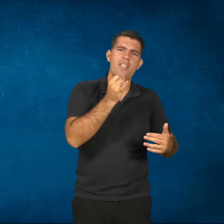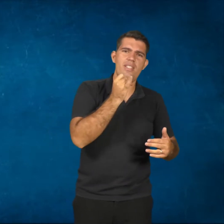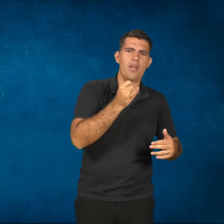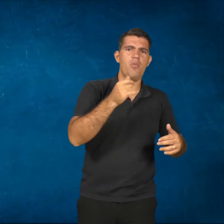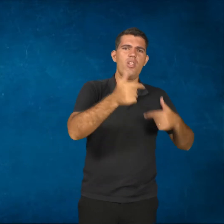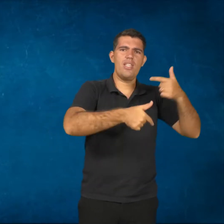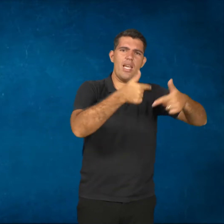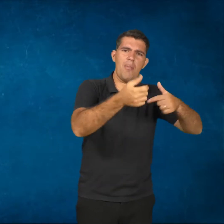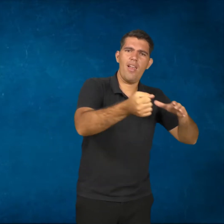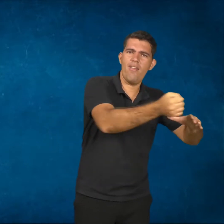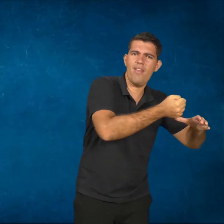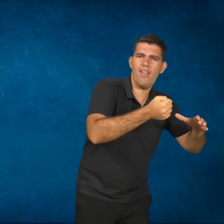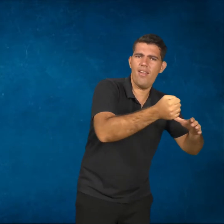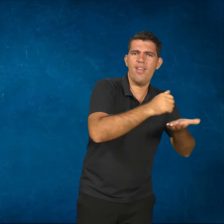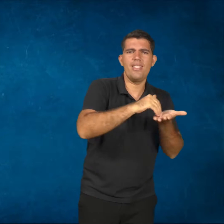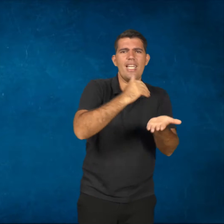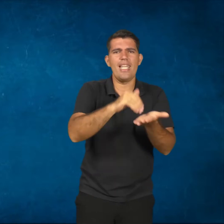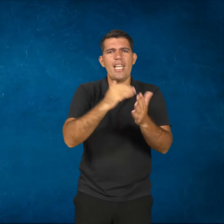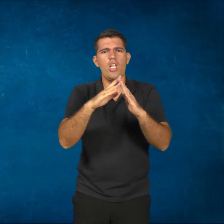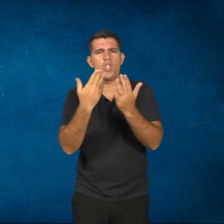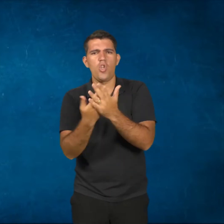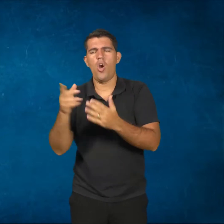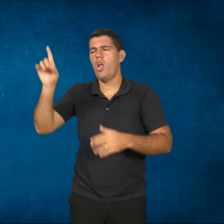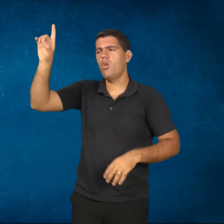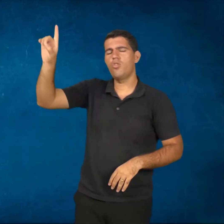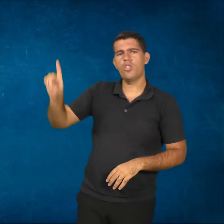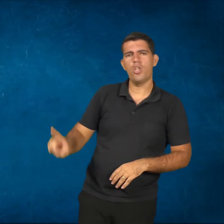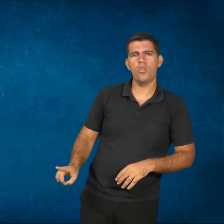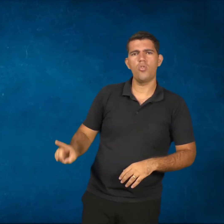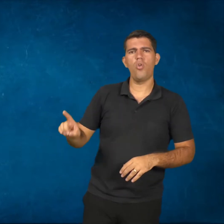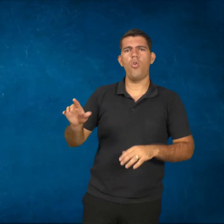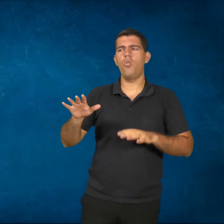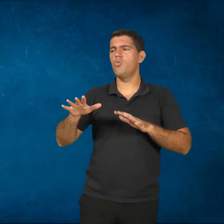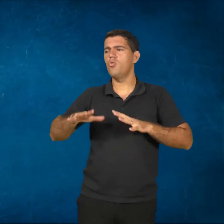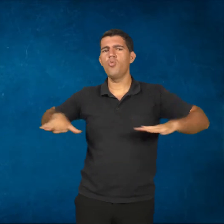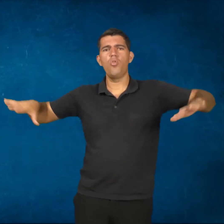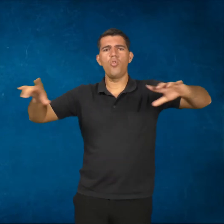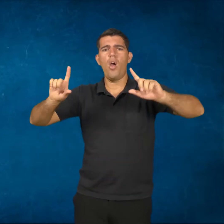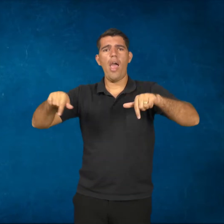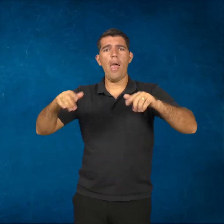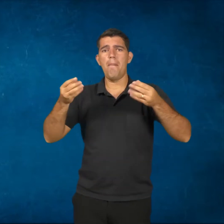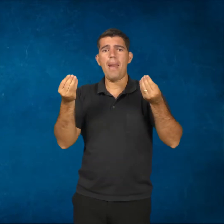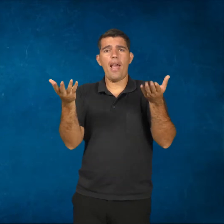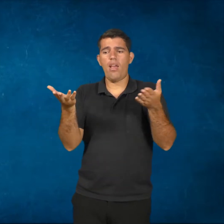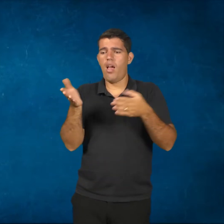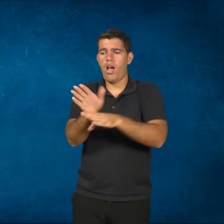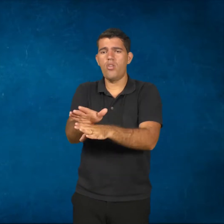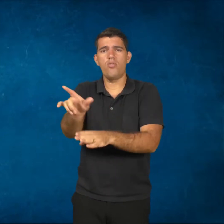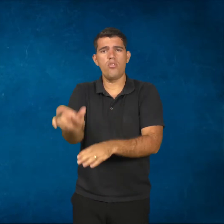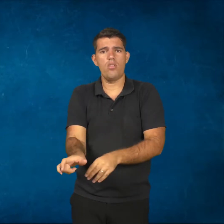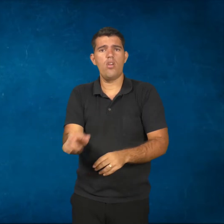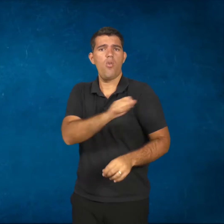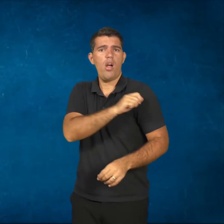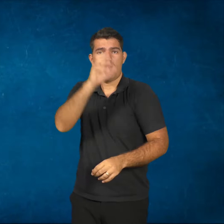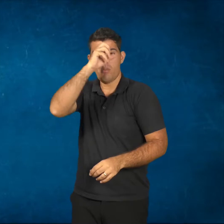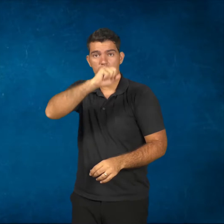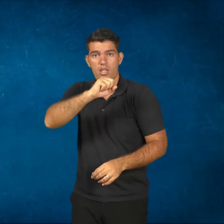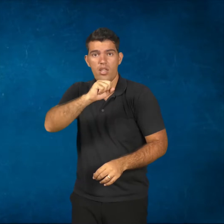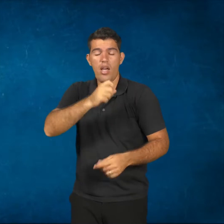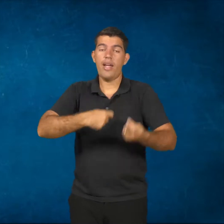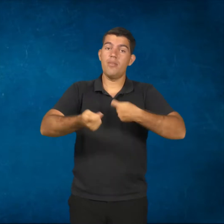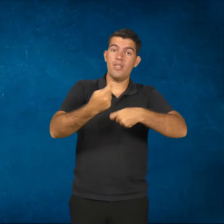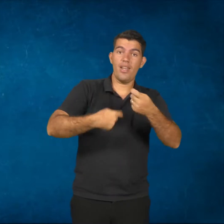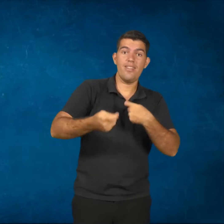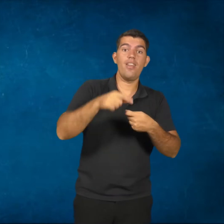a merendeira, a secretaria da escola, o diretor, tudo isso existe em função daquilo. Isso é administração.